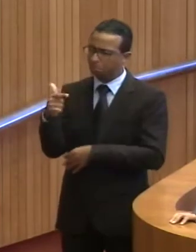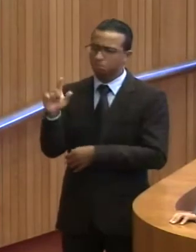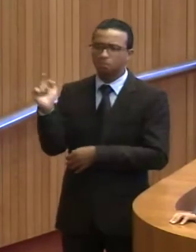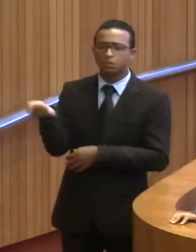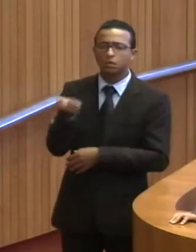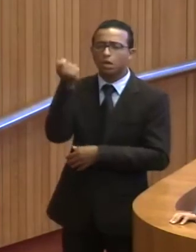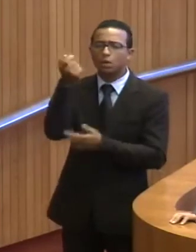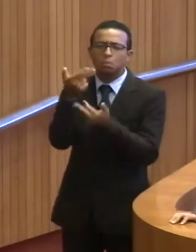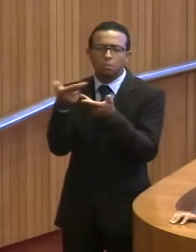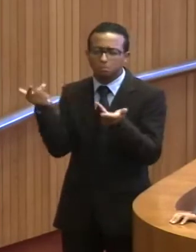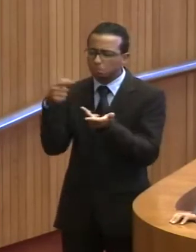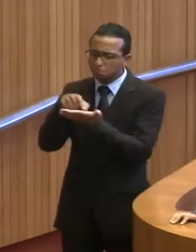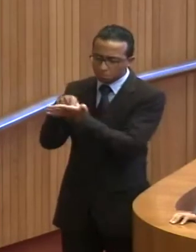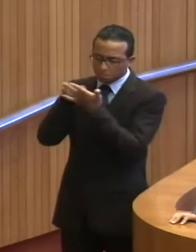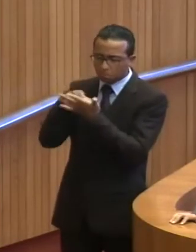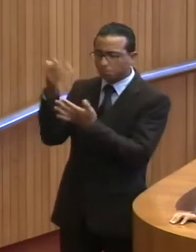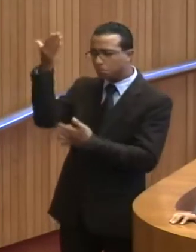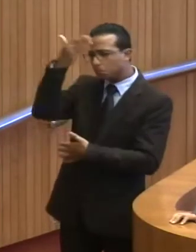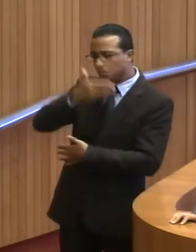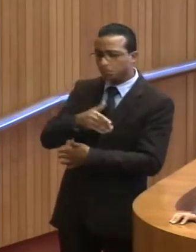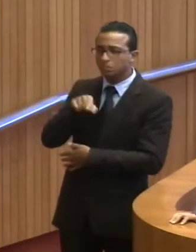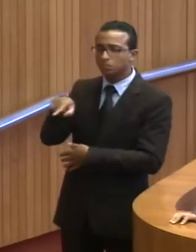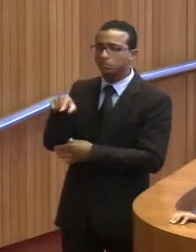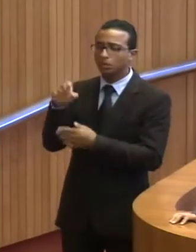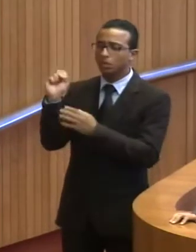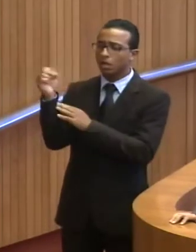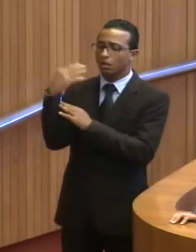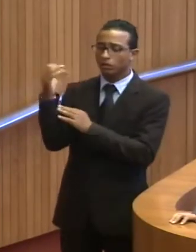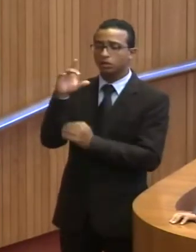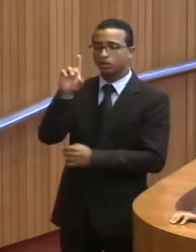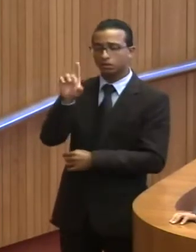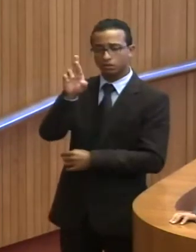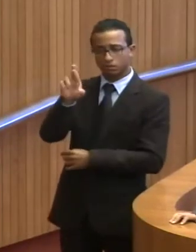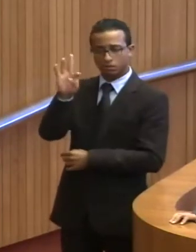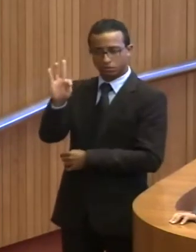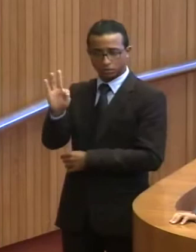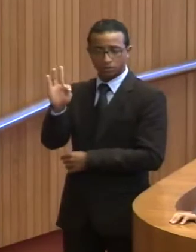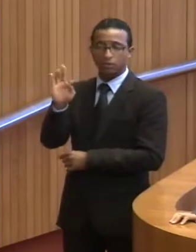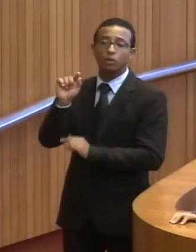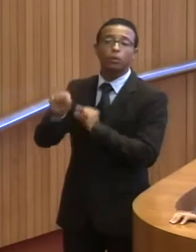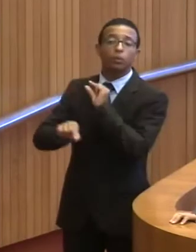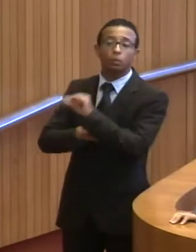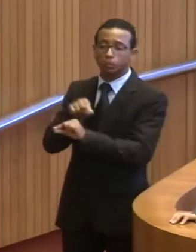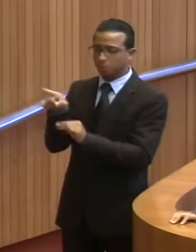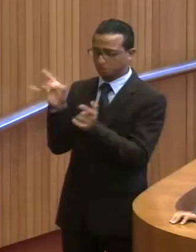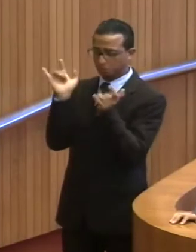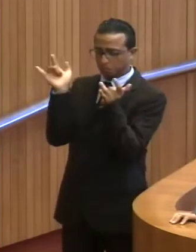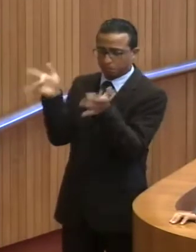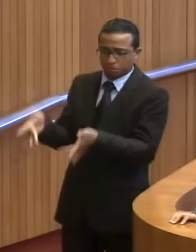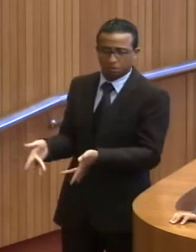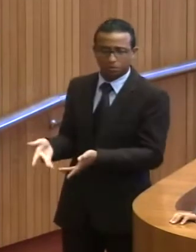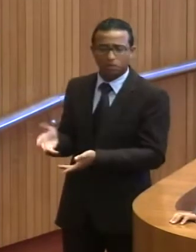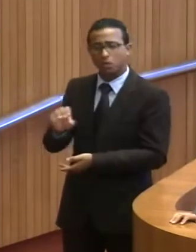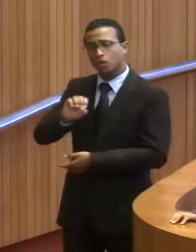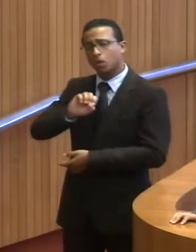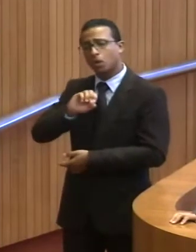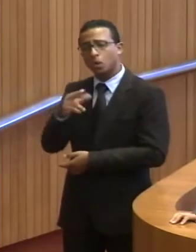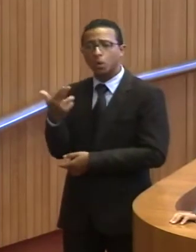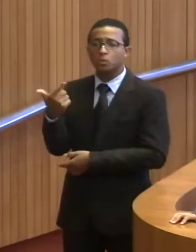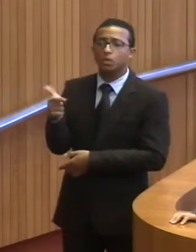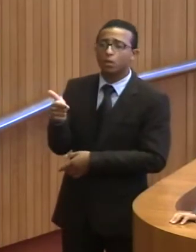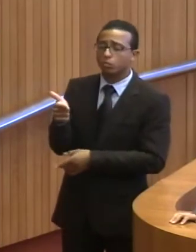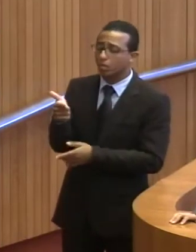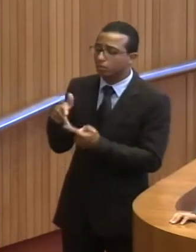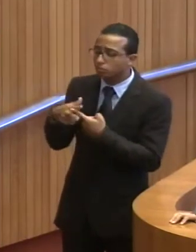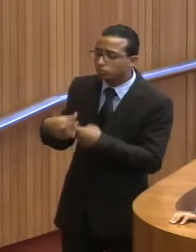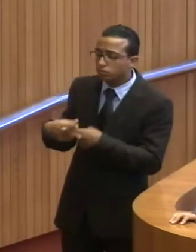qualquer elemento que indique que as viaturas da DRT Maranhão estivessem abandonadas ou sem